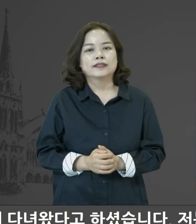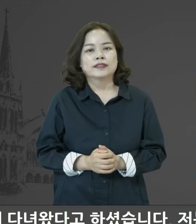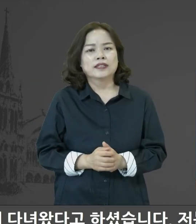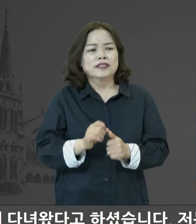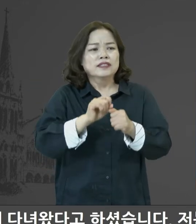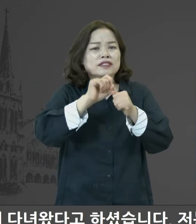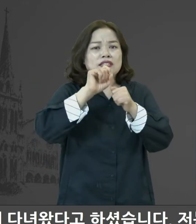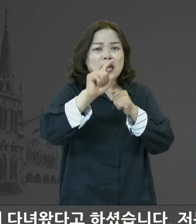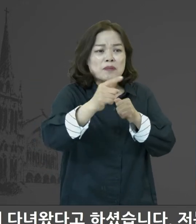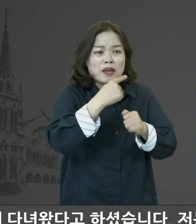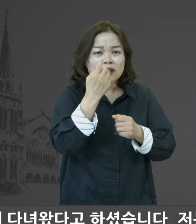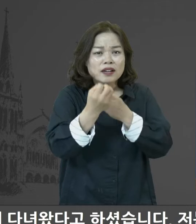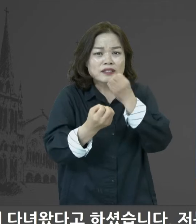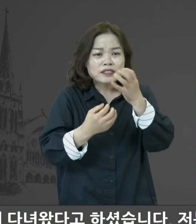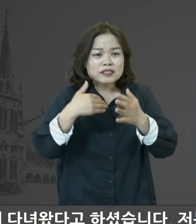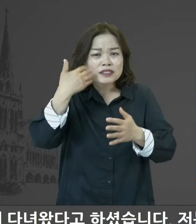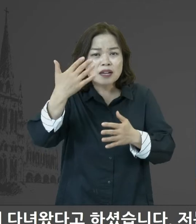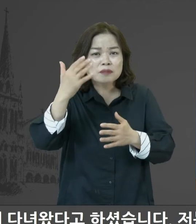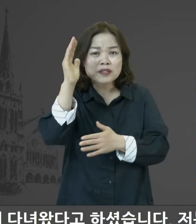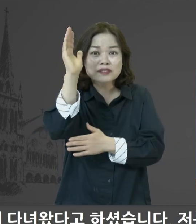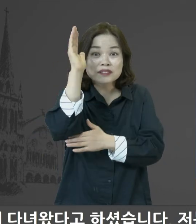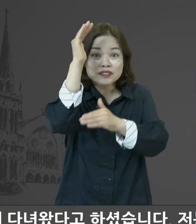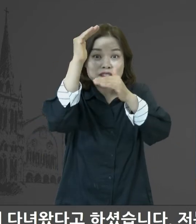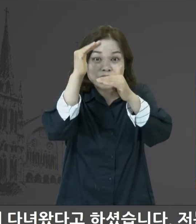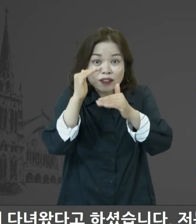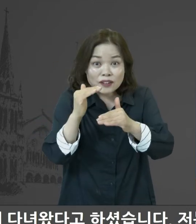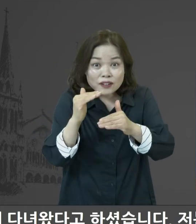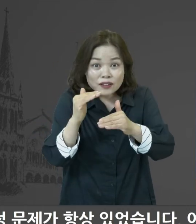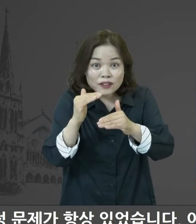대부분 이런 간증이 나오면 그 다음에 스토리는